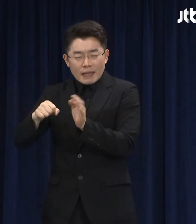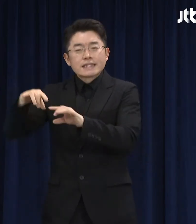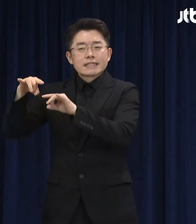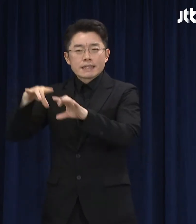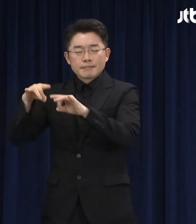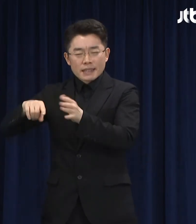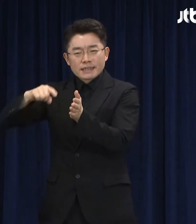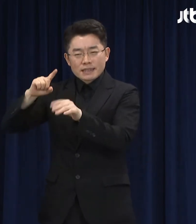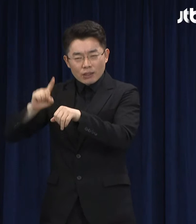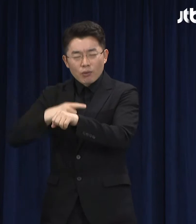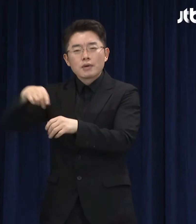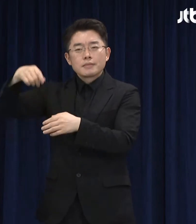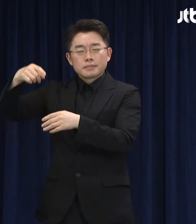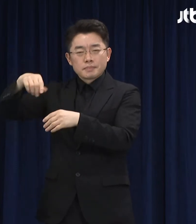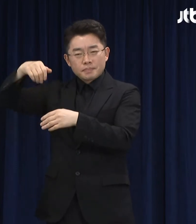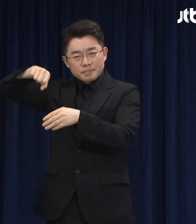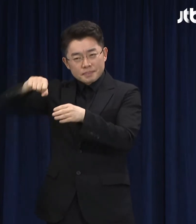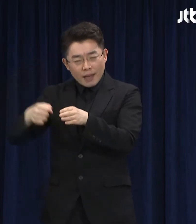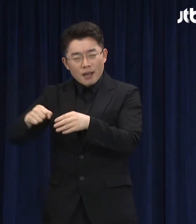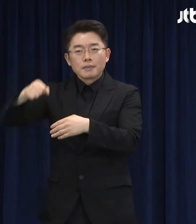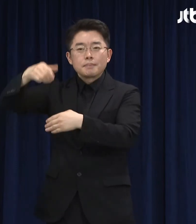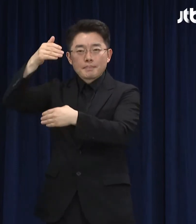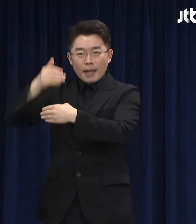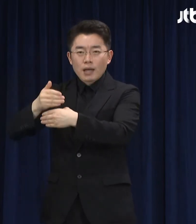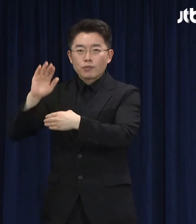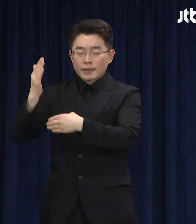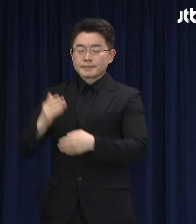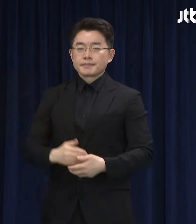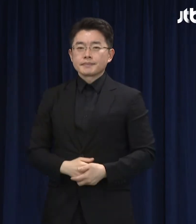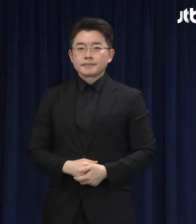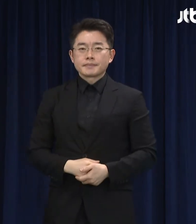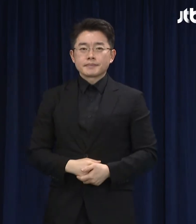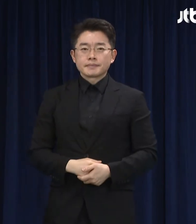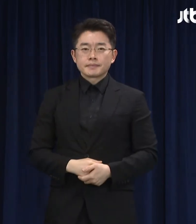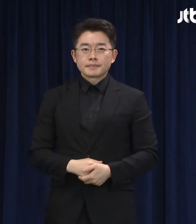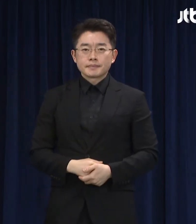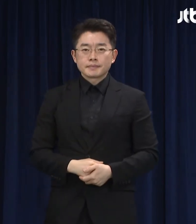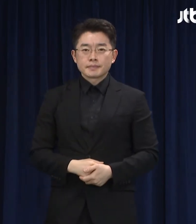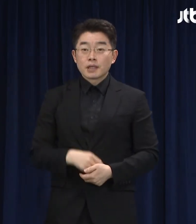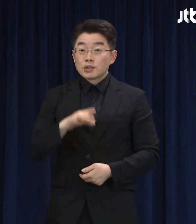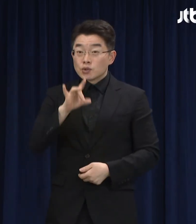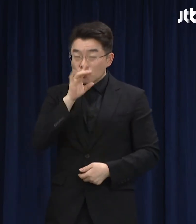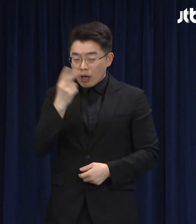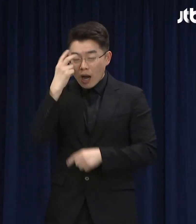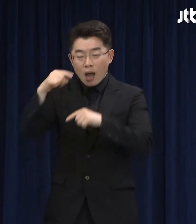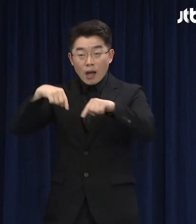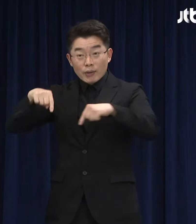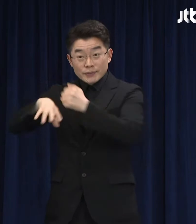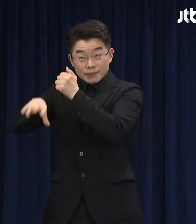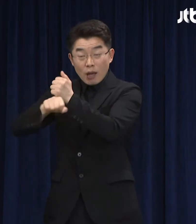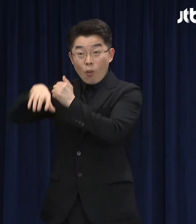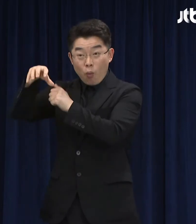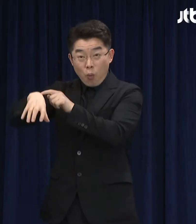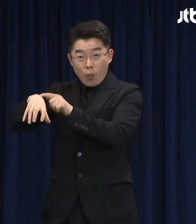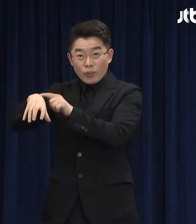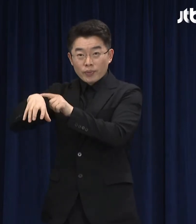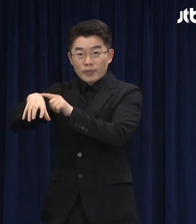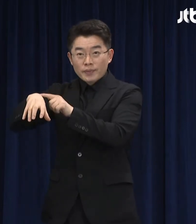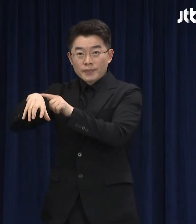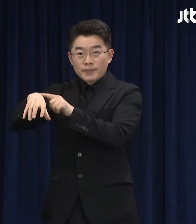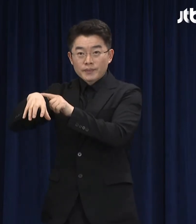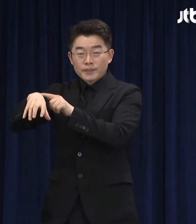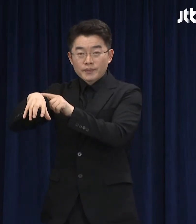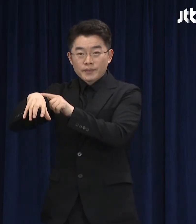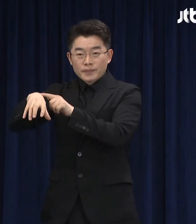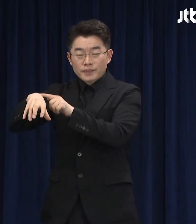중앙감시 제어실은 앞서 말씀드린 희석 방출 설비가 다 완료되고 거기에 있는 설비들도 연결이